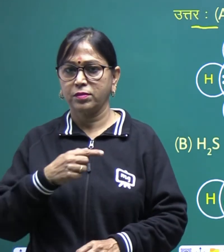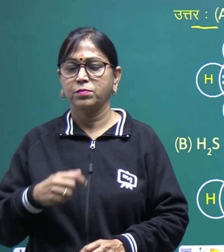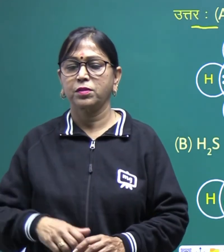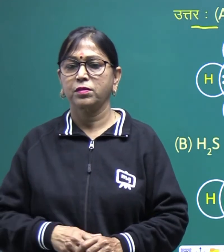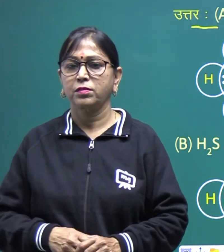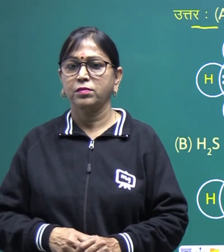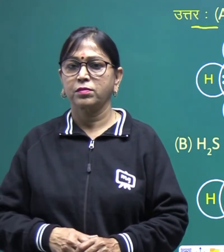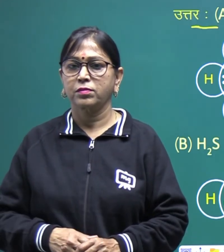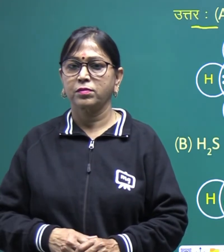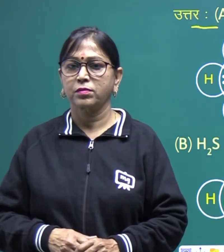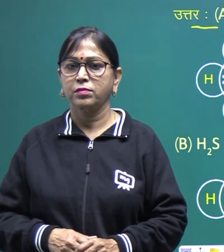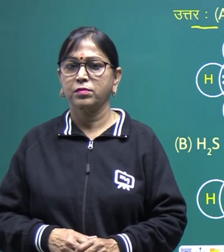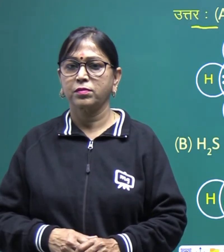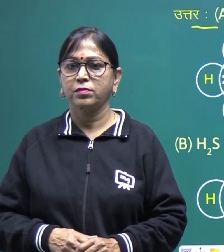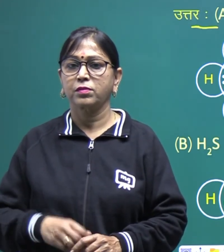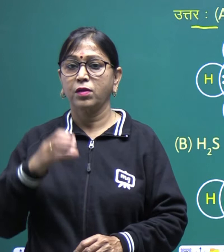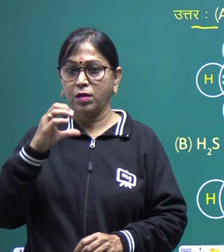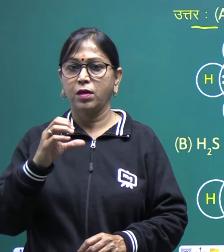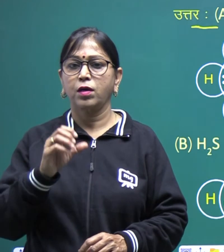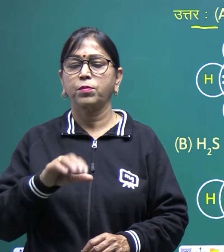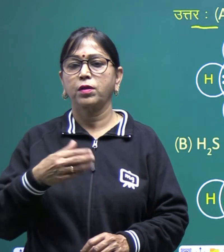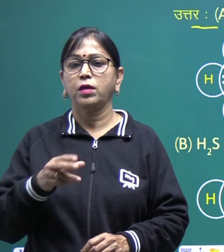जिसमें कार्बन के 2 परमाणु,